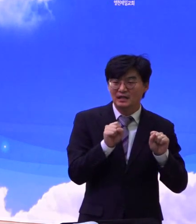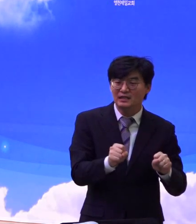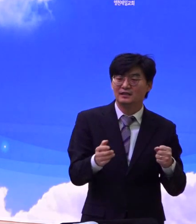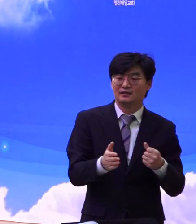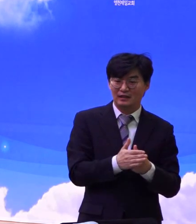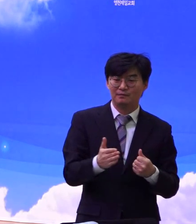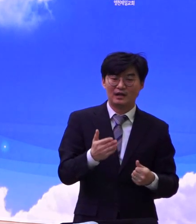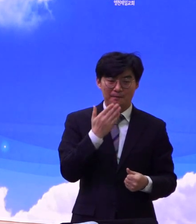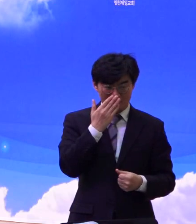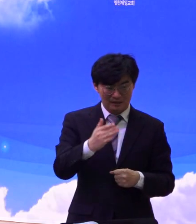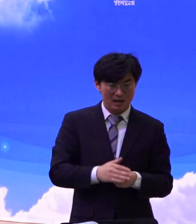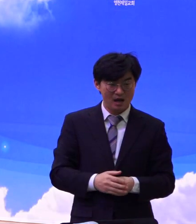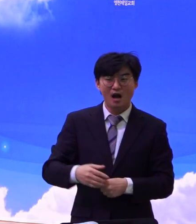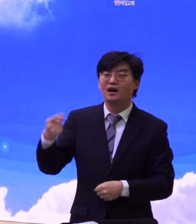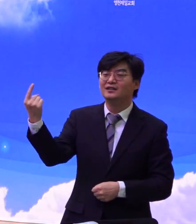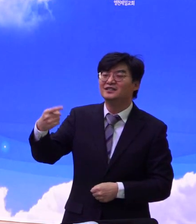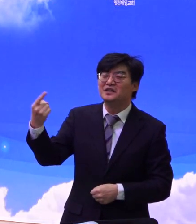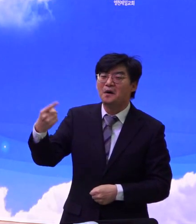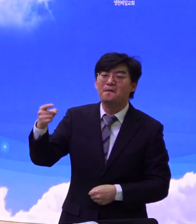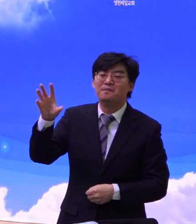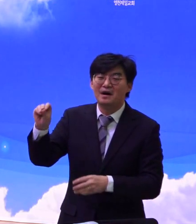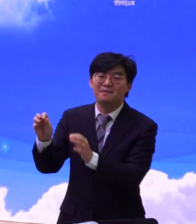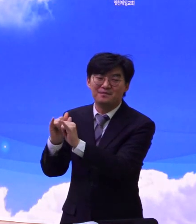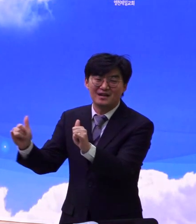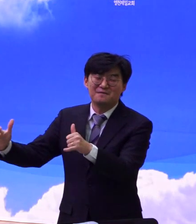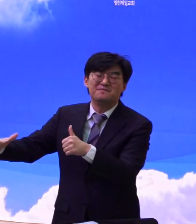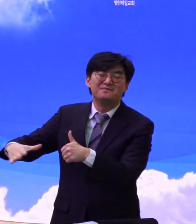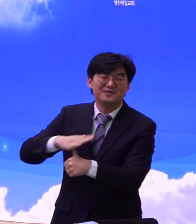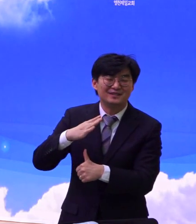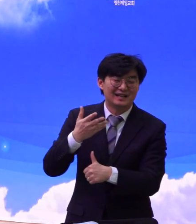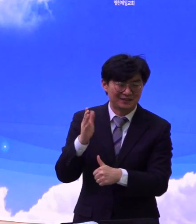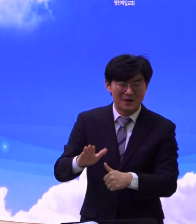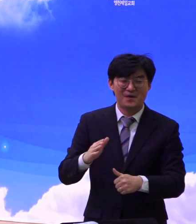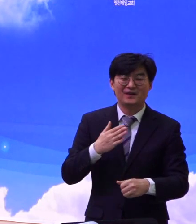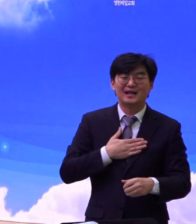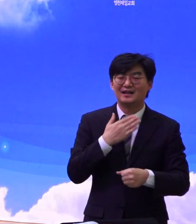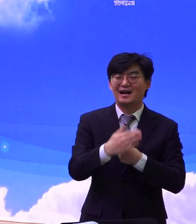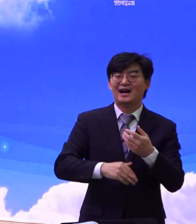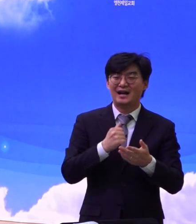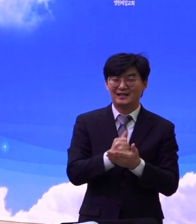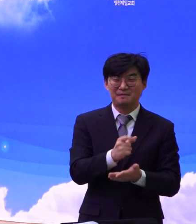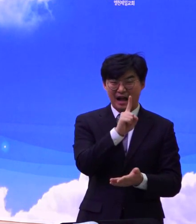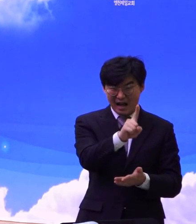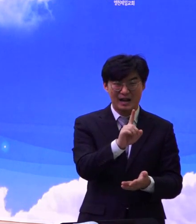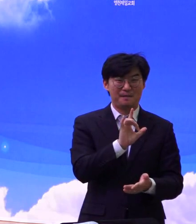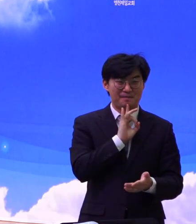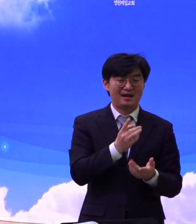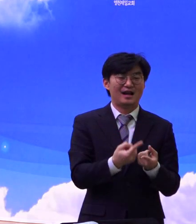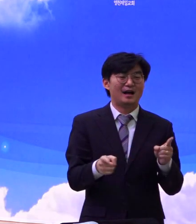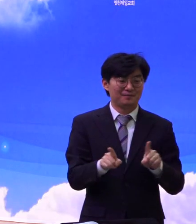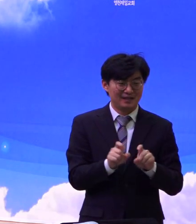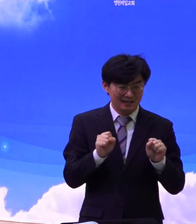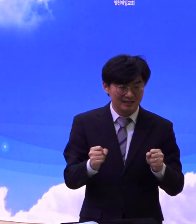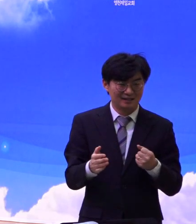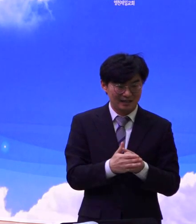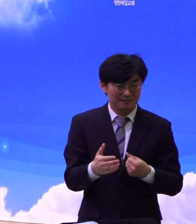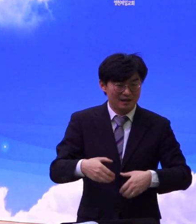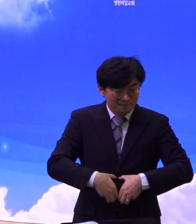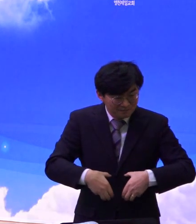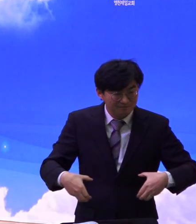두려워하지 않을 수 있는 것은 하나님이 나와 함께 하시기 때문인 줄 믿습니다. 그 믿음이 저와 여러분 가운데에